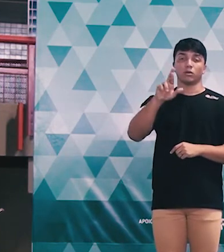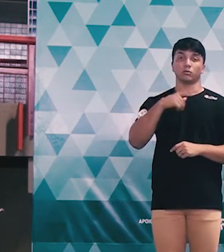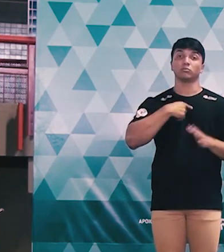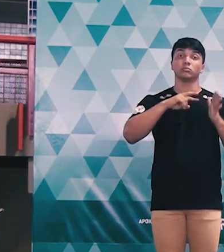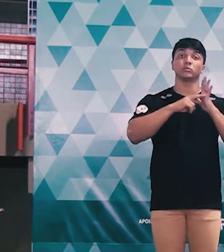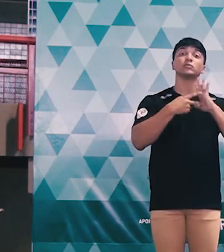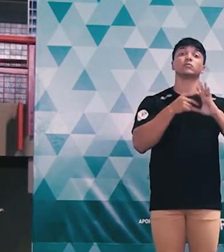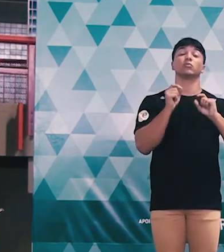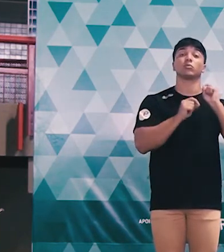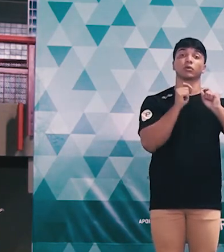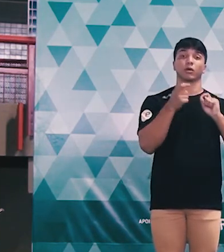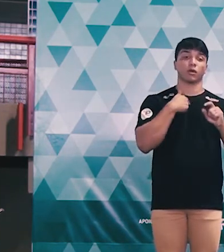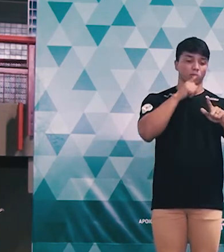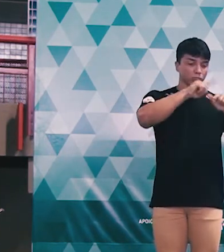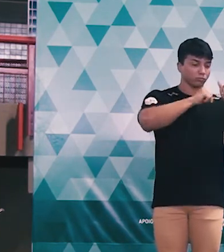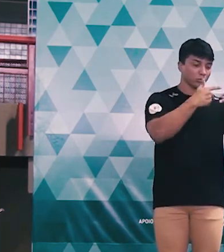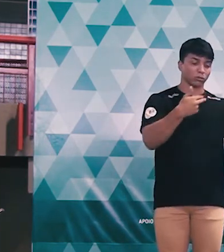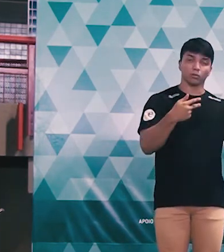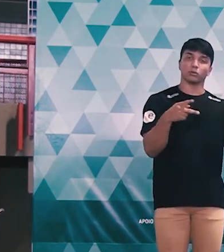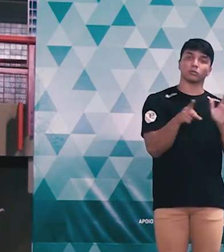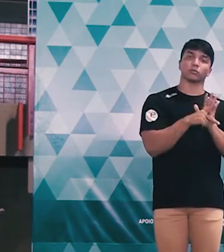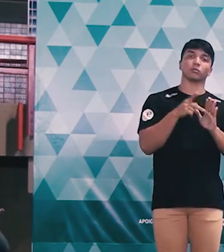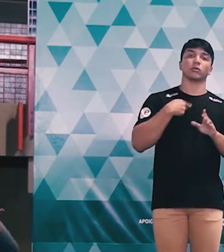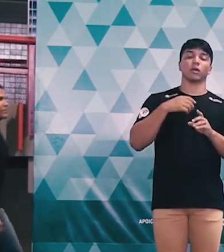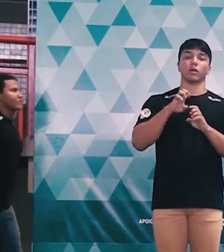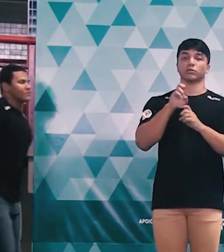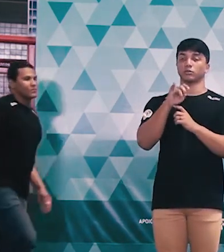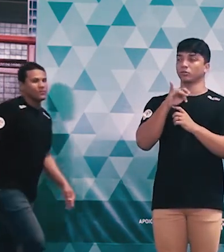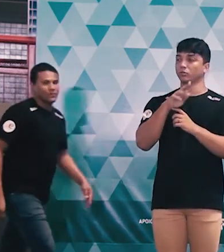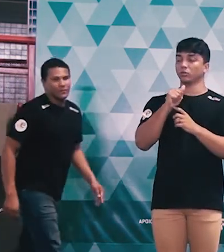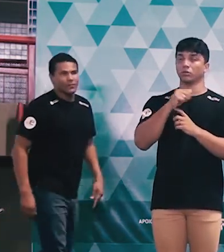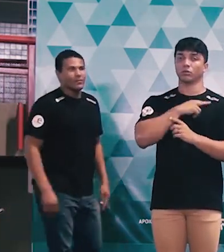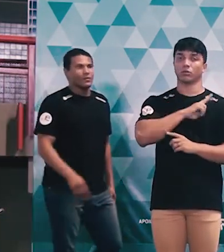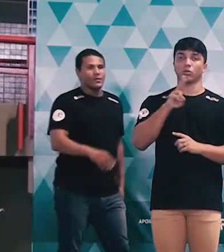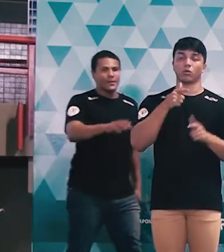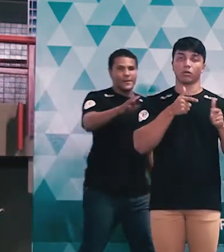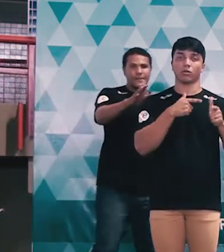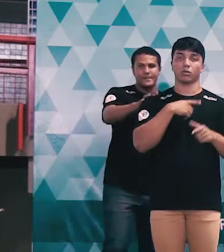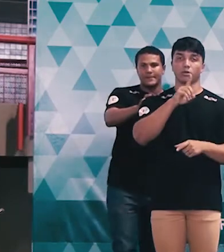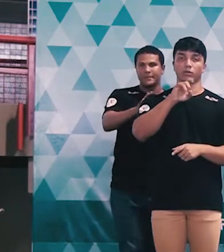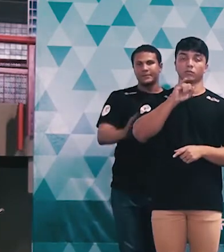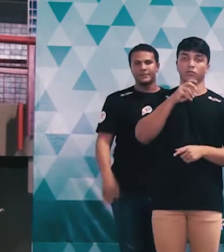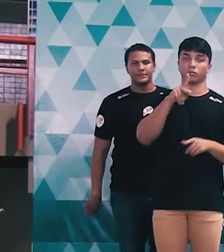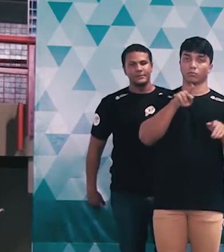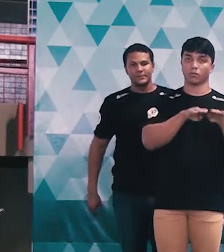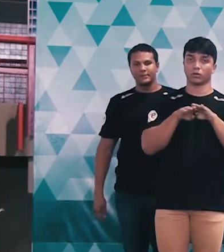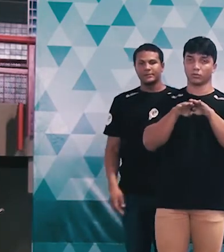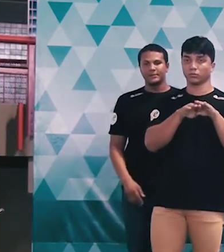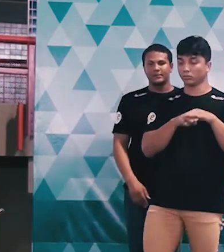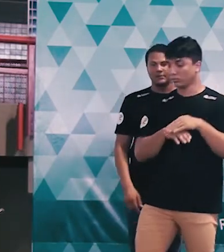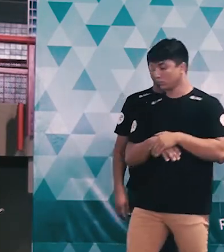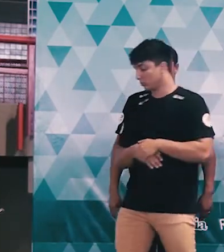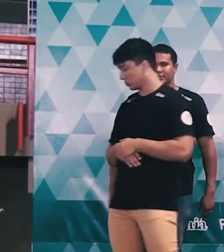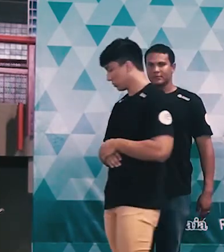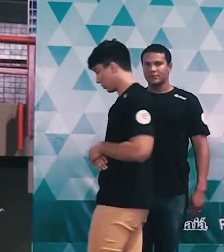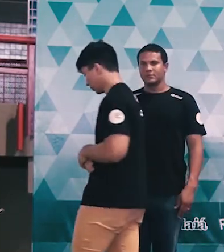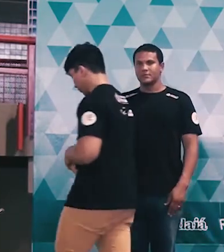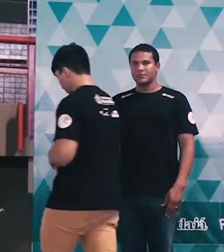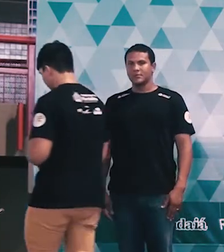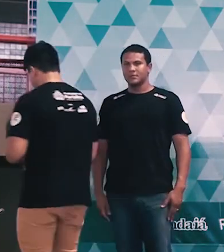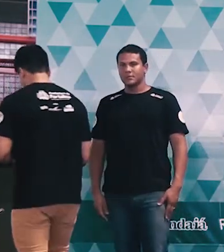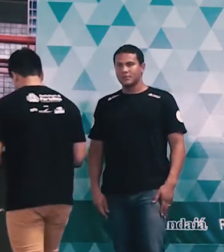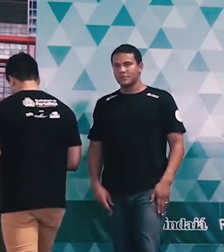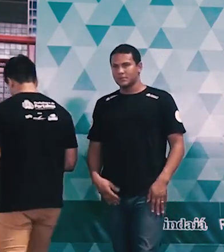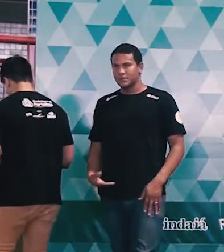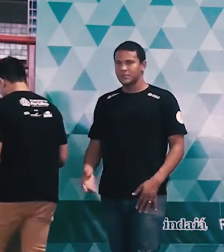ver com um elemento da estatística que a gente chama de desvio padrão. Quando é que o desvio padrão